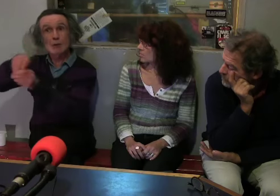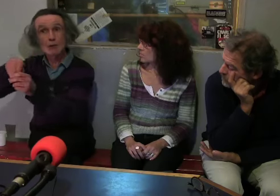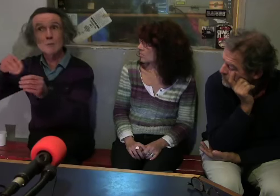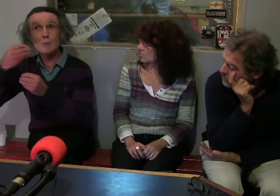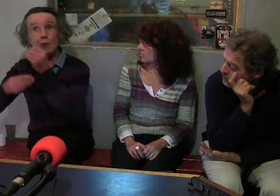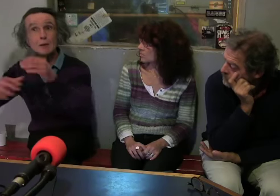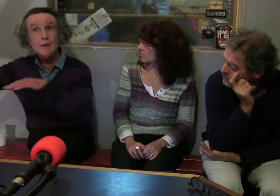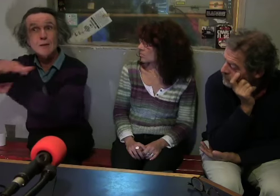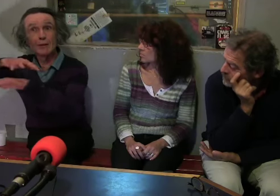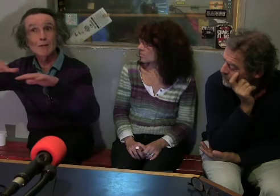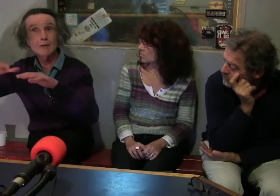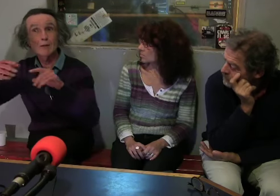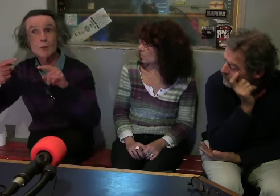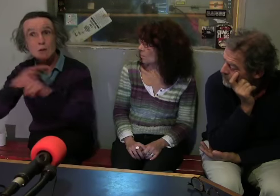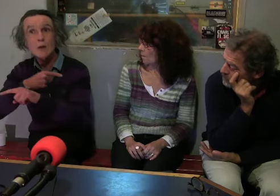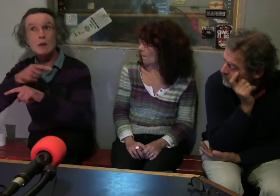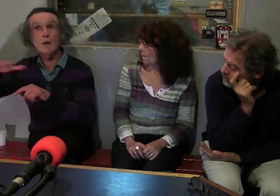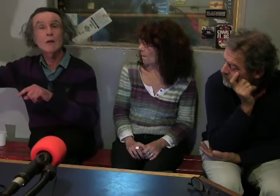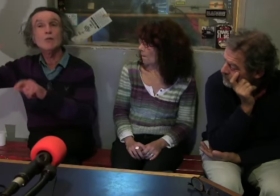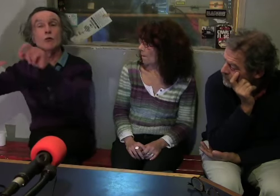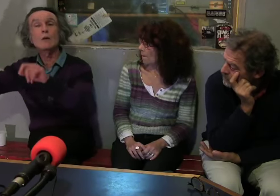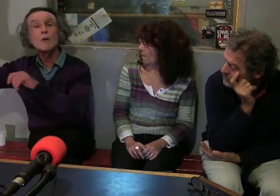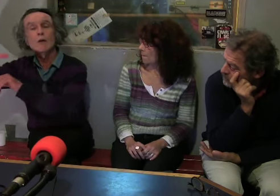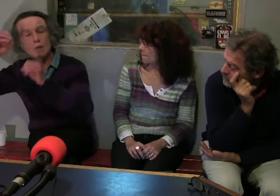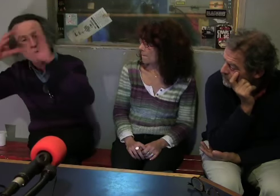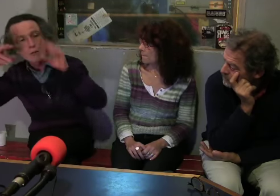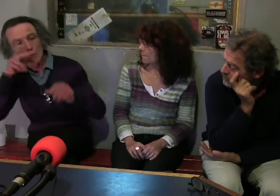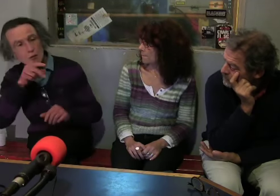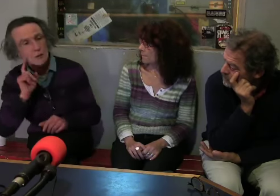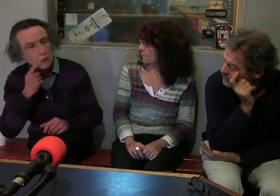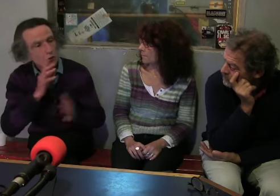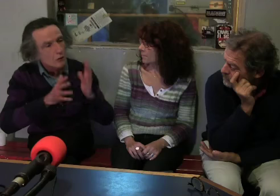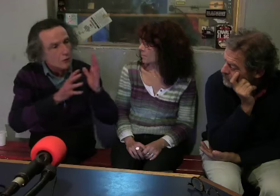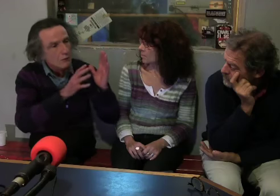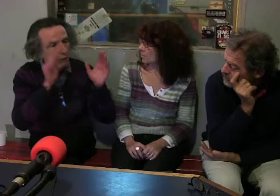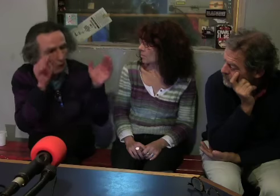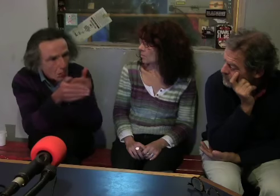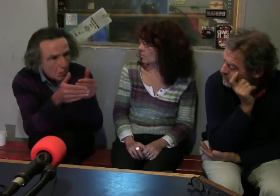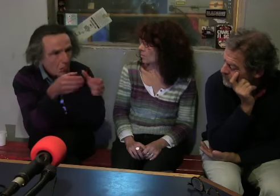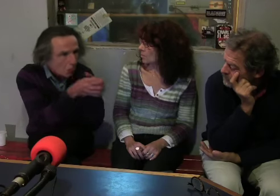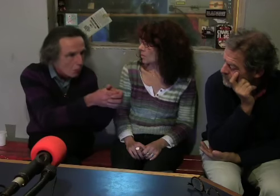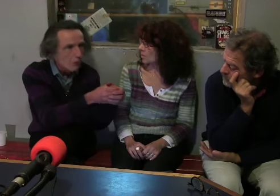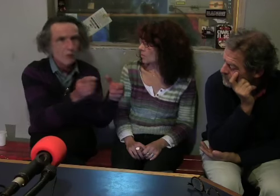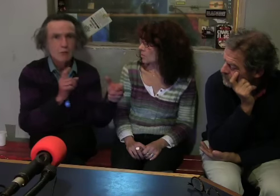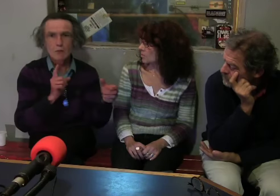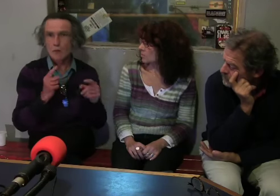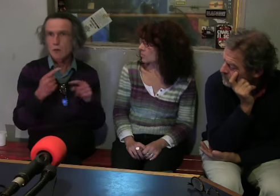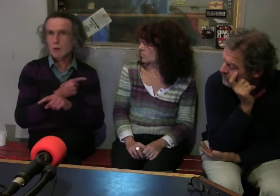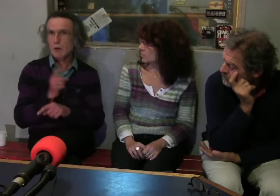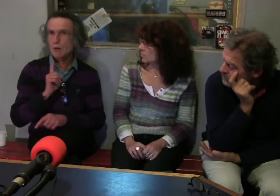les autres langues. C'est la langue qui nous permet de rentrer dans le monde. En fait, les gens pensent en